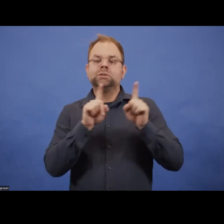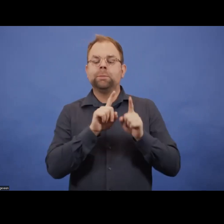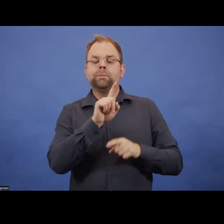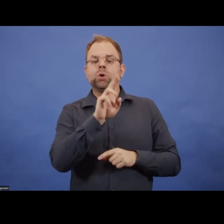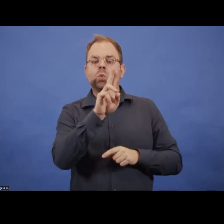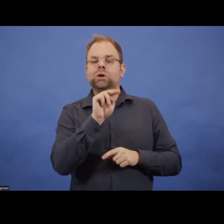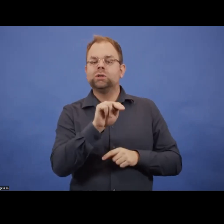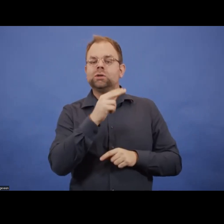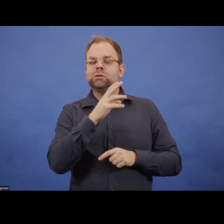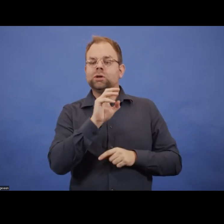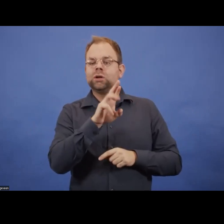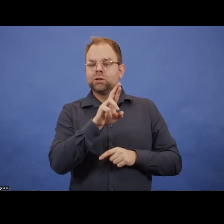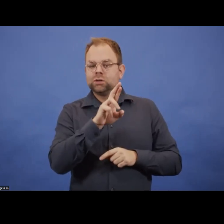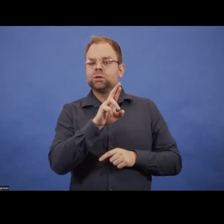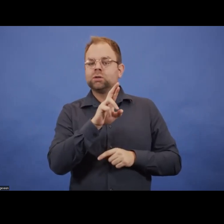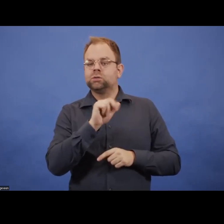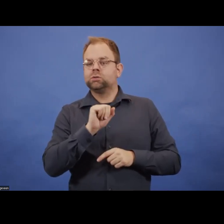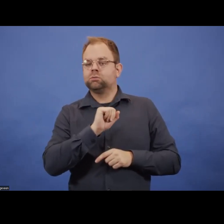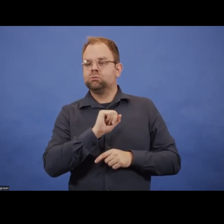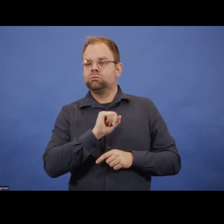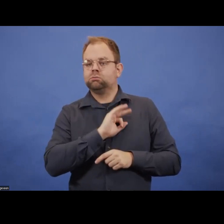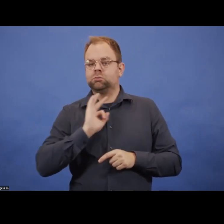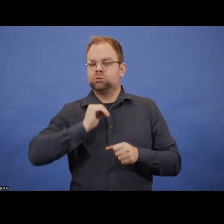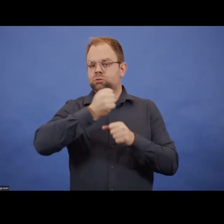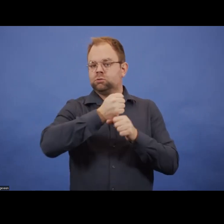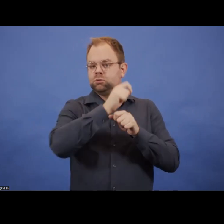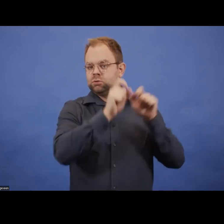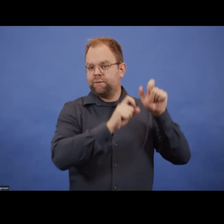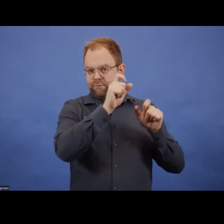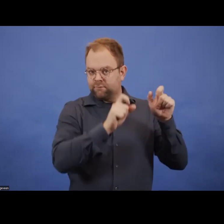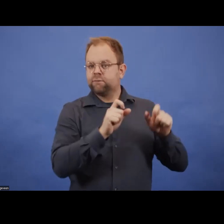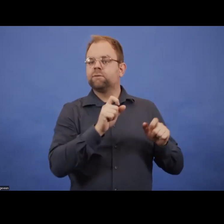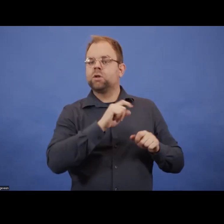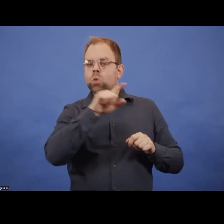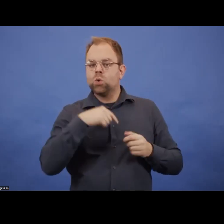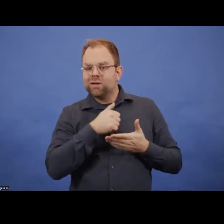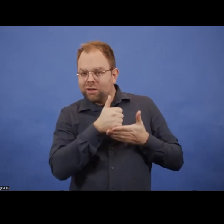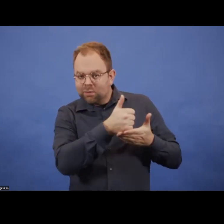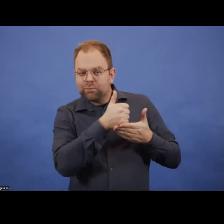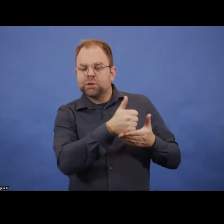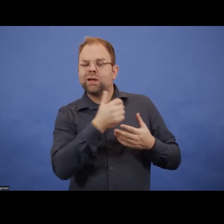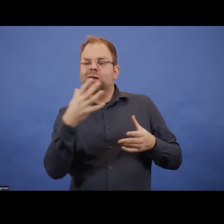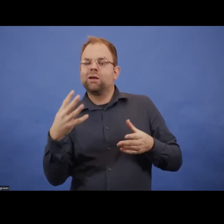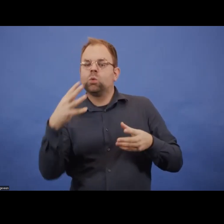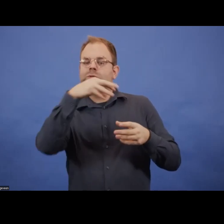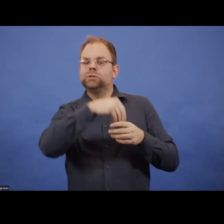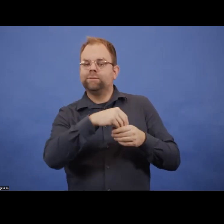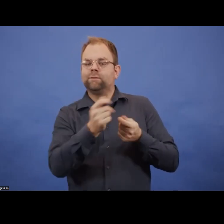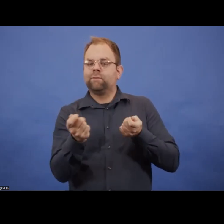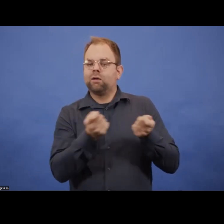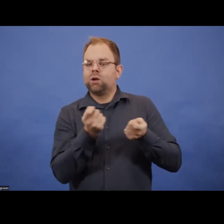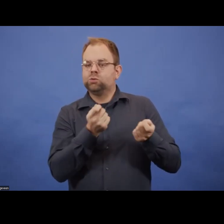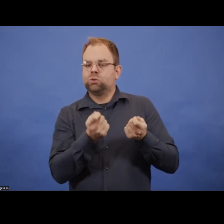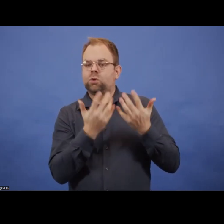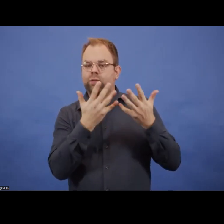un manual de facilitación, y otra actividad que tenemos aquí es este webinario